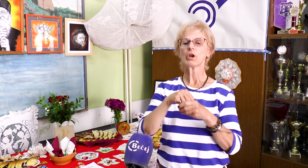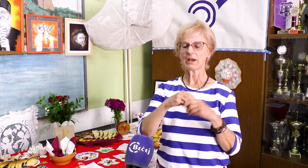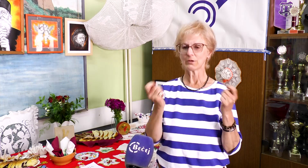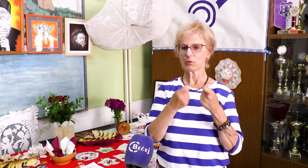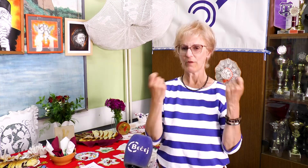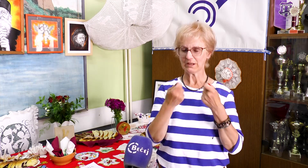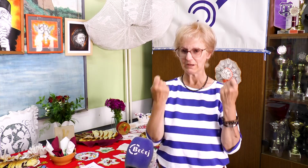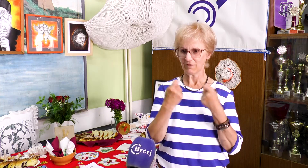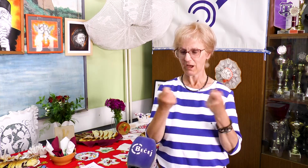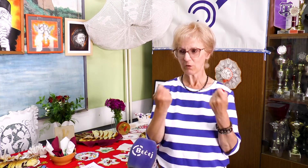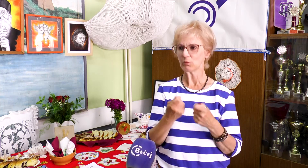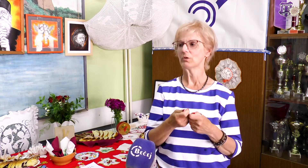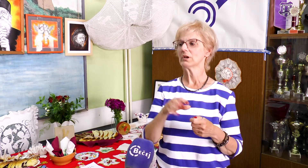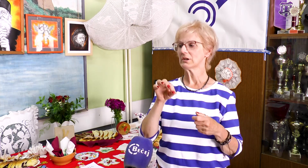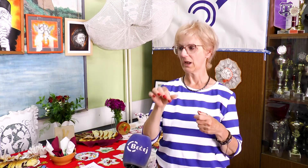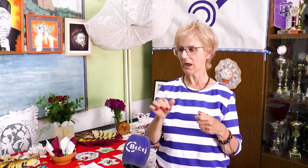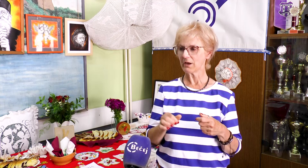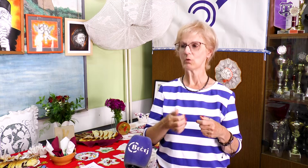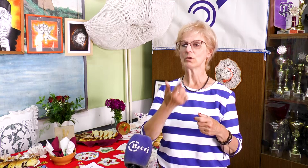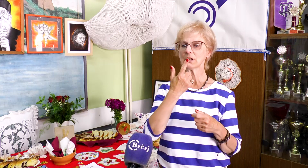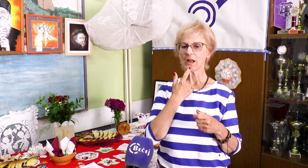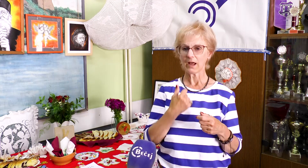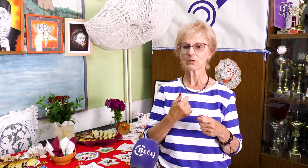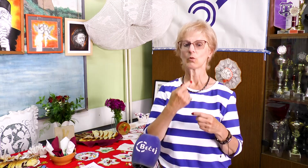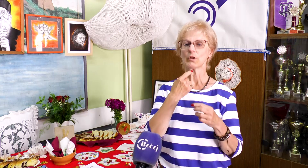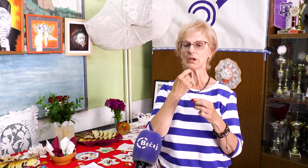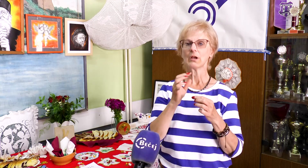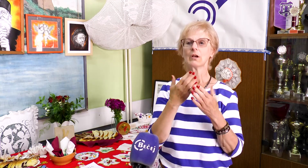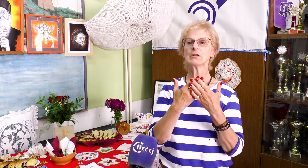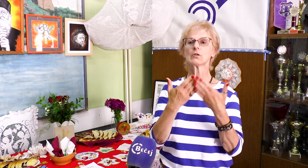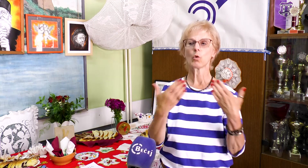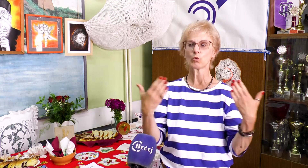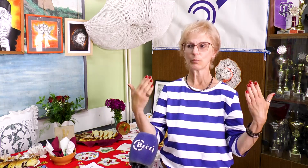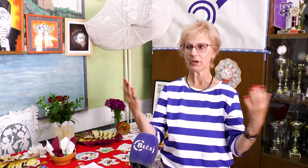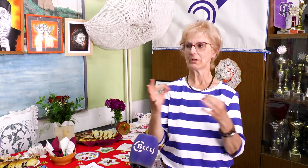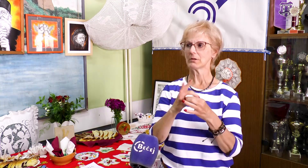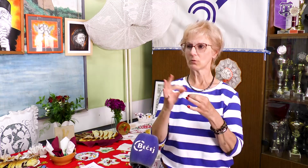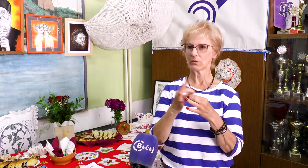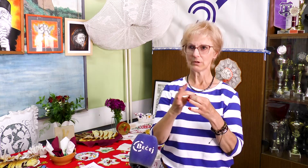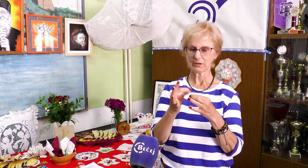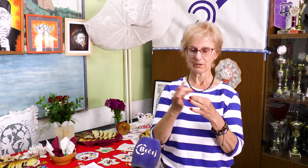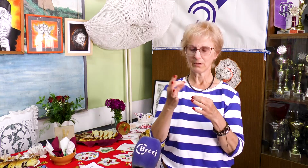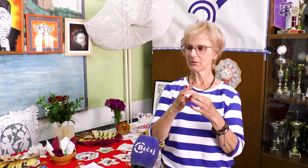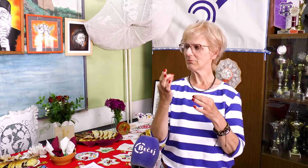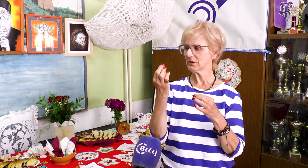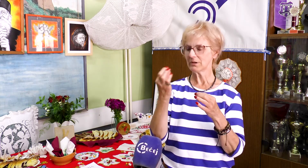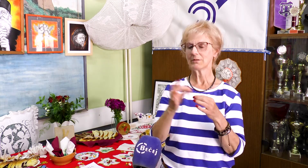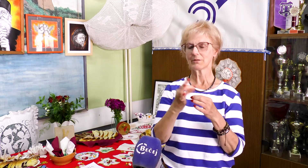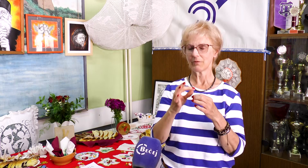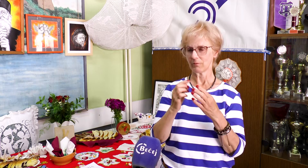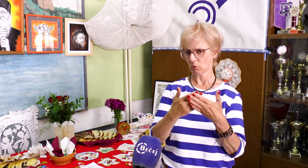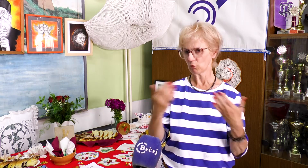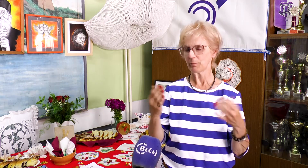u Českom festivalu, slano, slatko i službe.